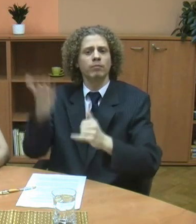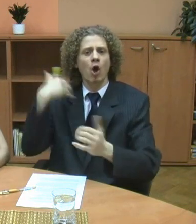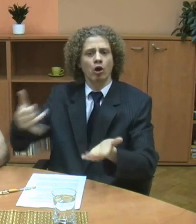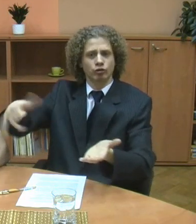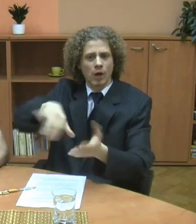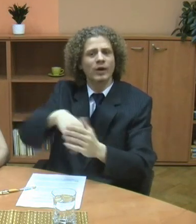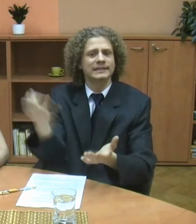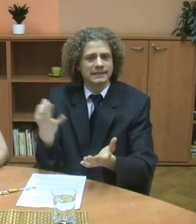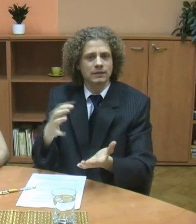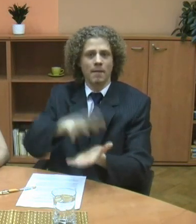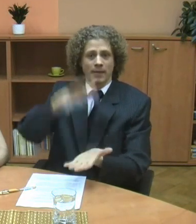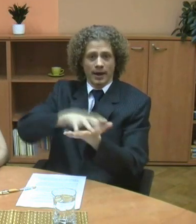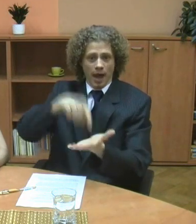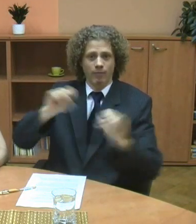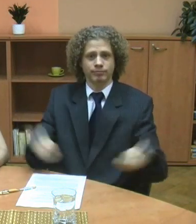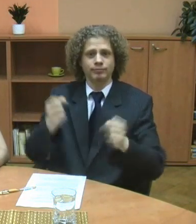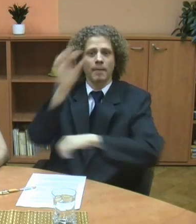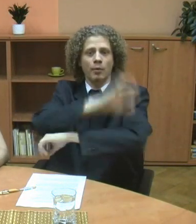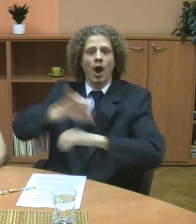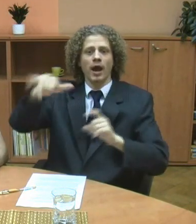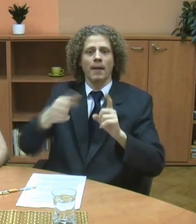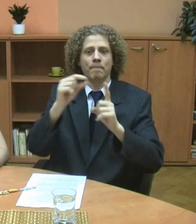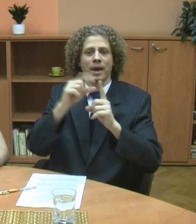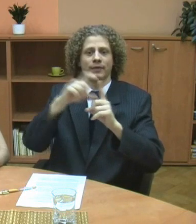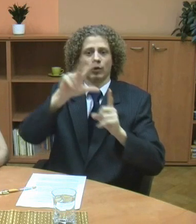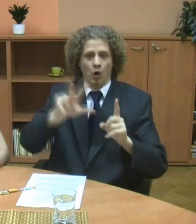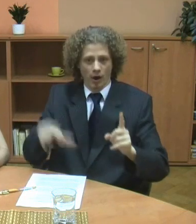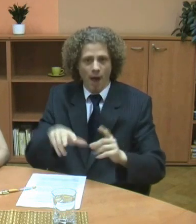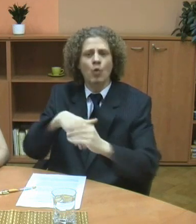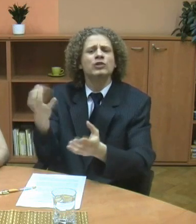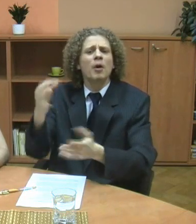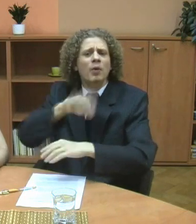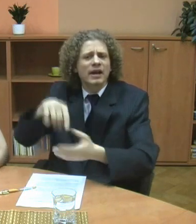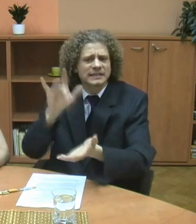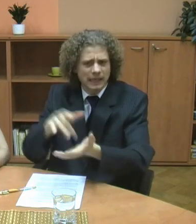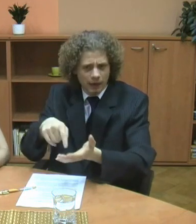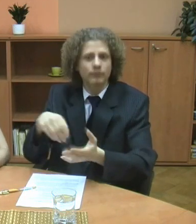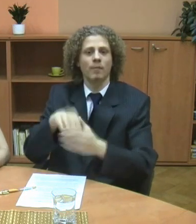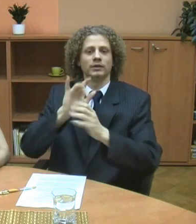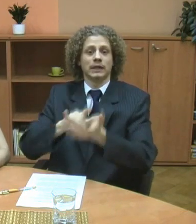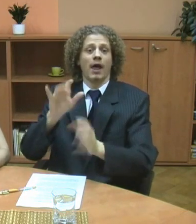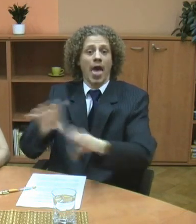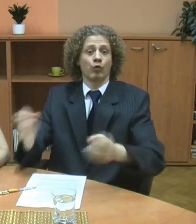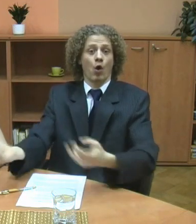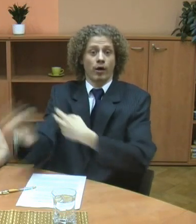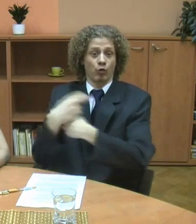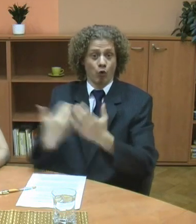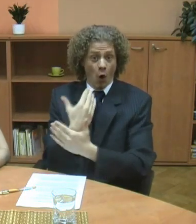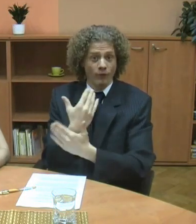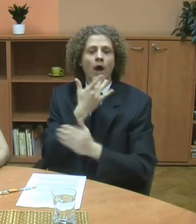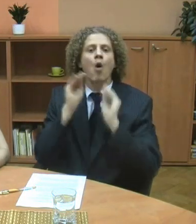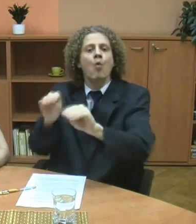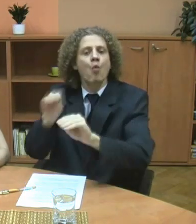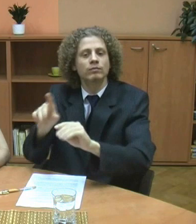a následného křestu materiálu vzniklých projektu JPD3. Vyškolení lektorů a vytvoření výukových